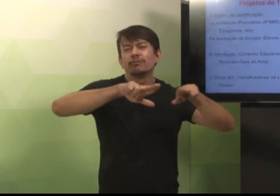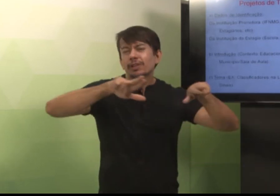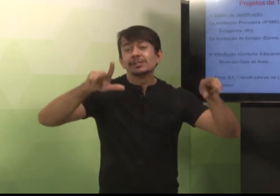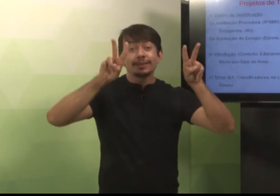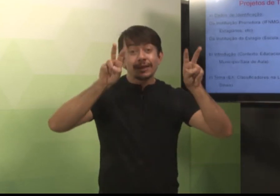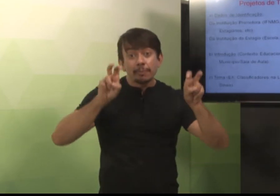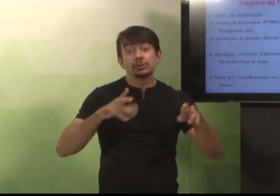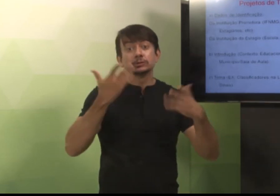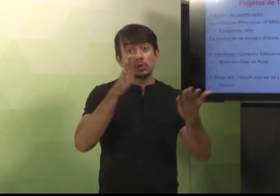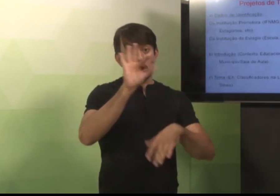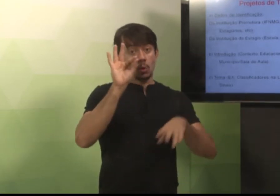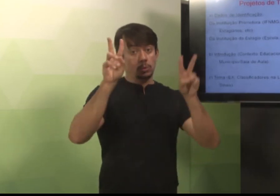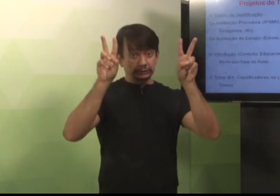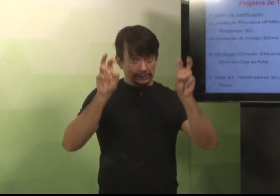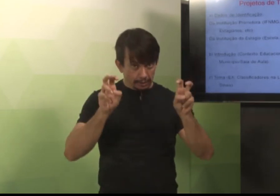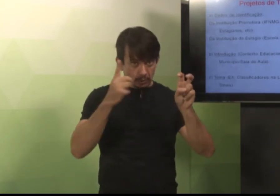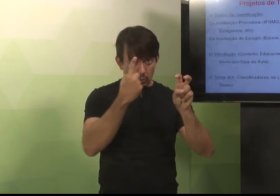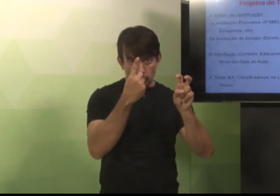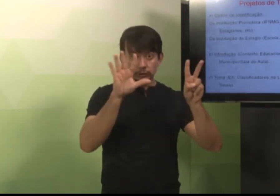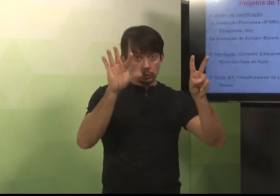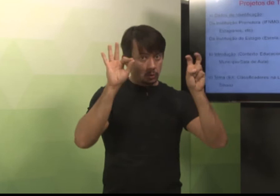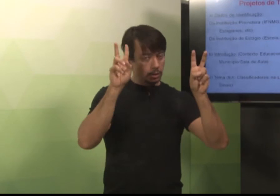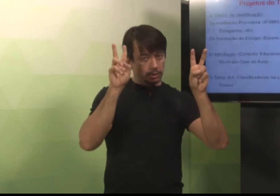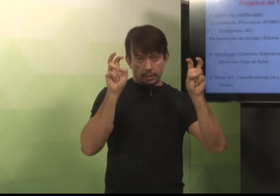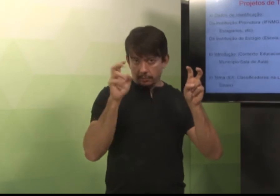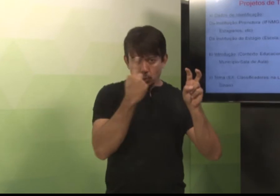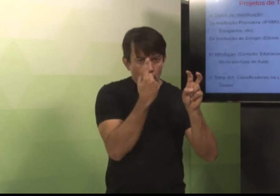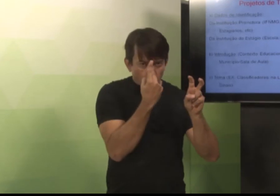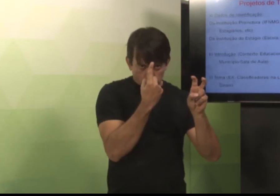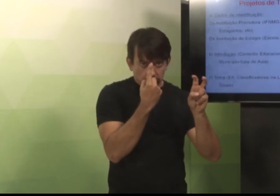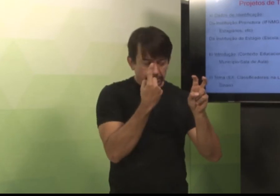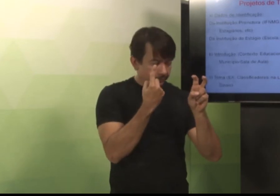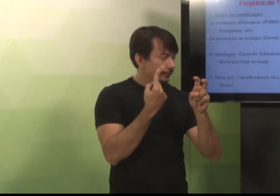ponto de articulação, movimento, dentre outros. Escolha um tema, um só.